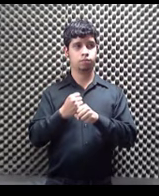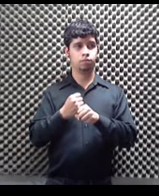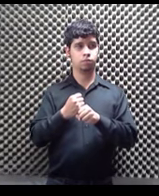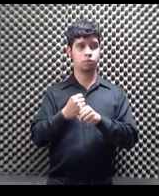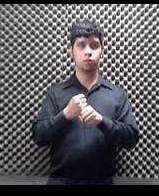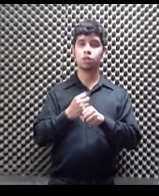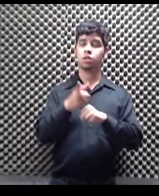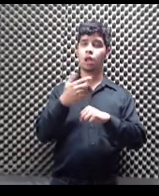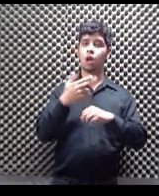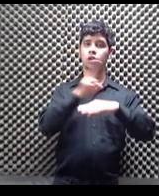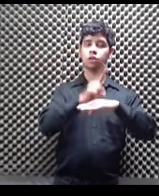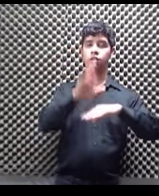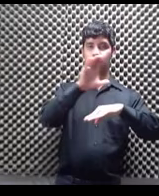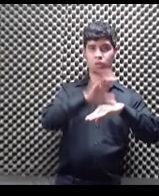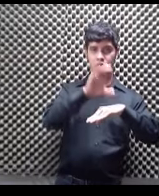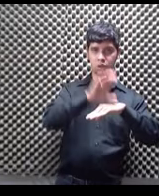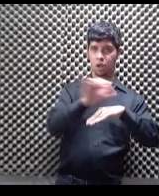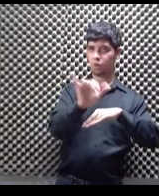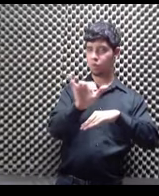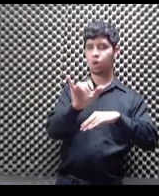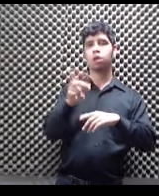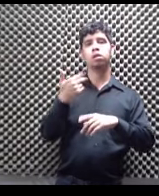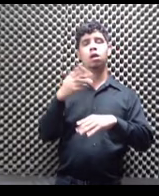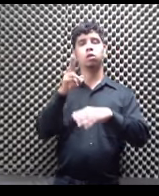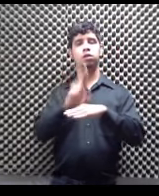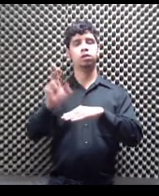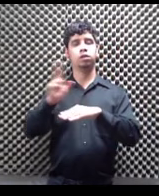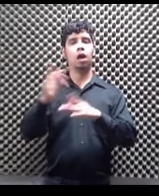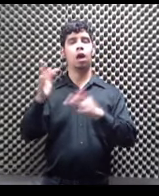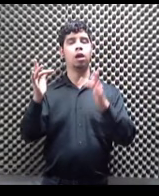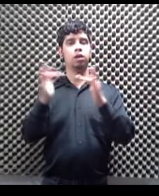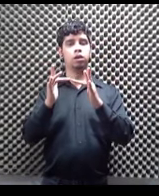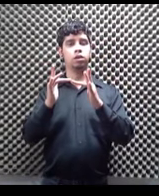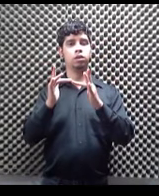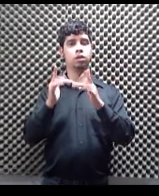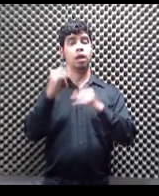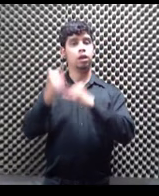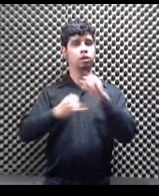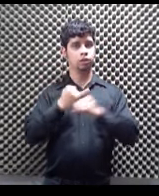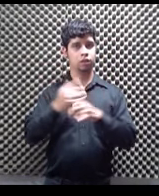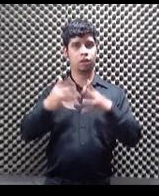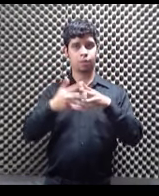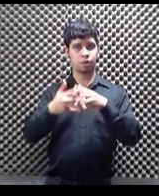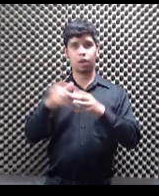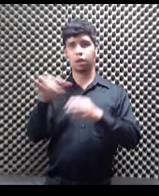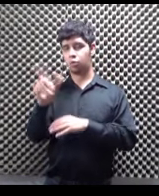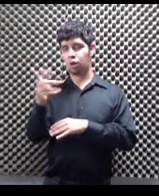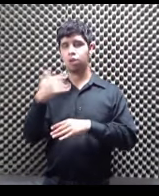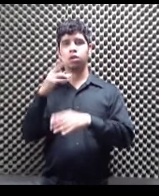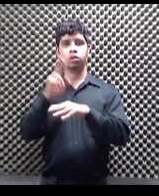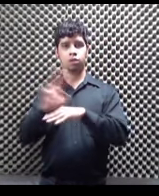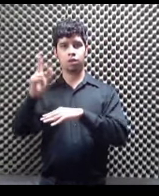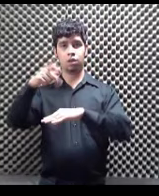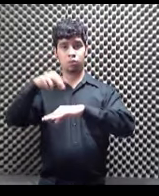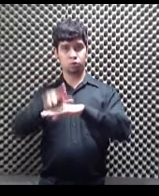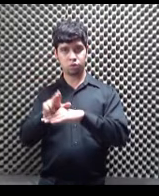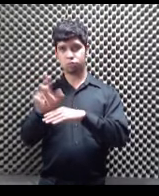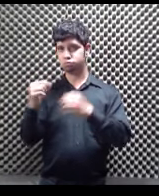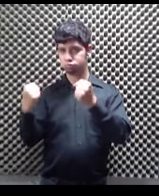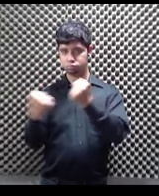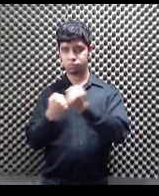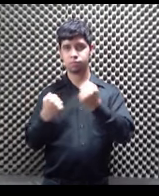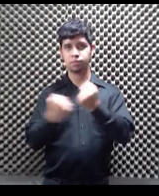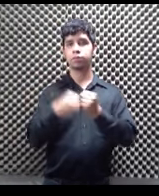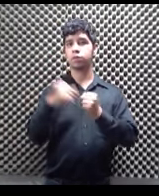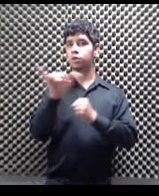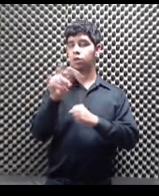Pontificia Universidad Católica, la Universidad Interamericana y el recinto de la Universidad de Puerto Rico. Por otro lado, el